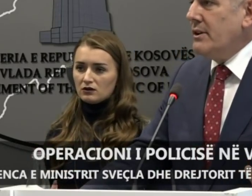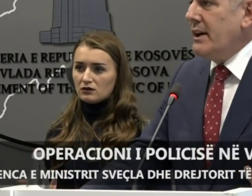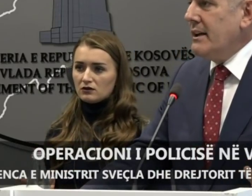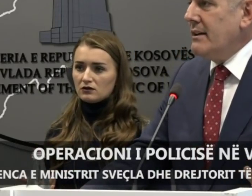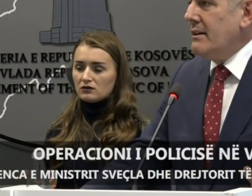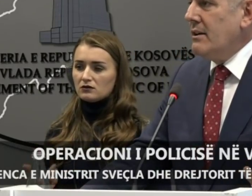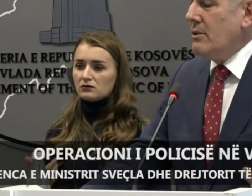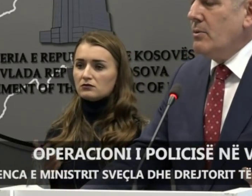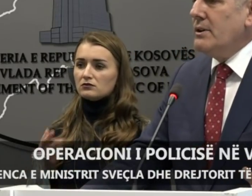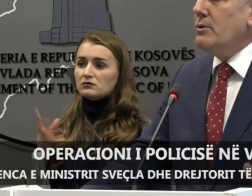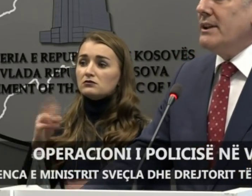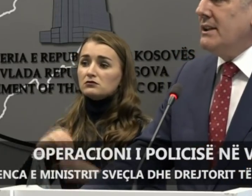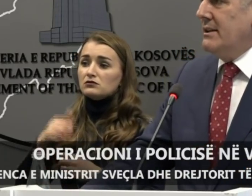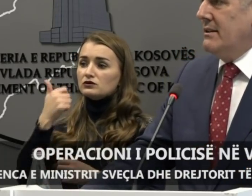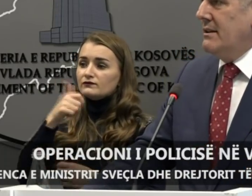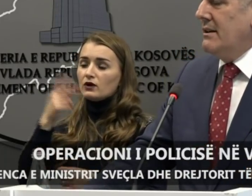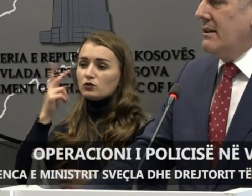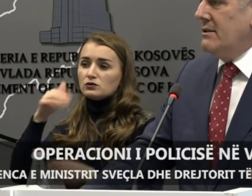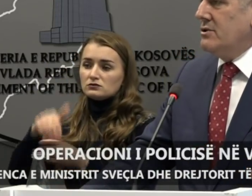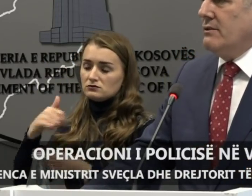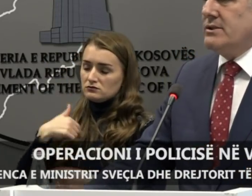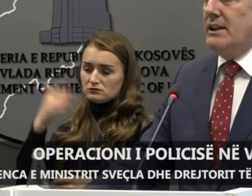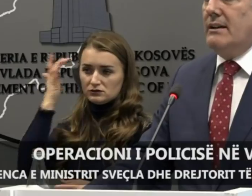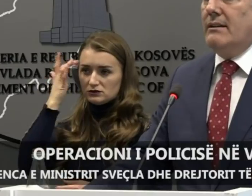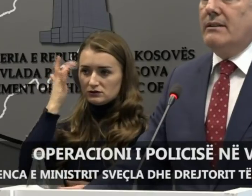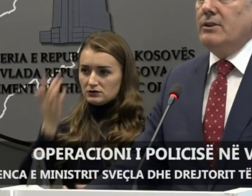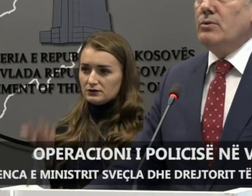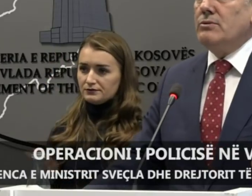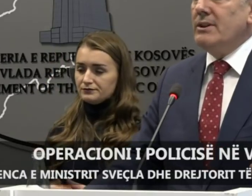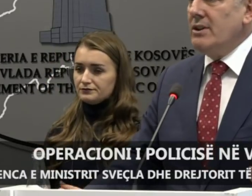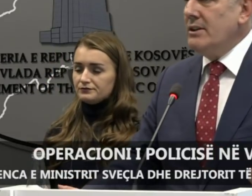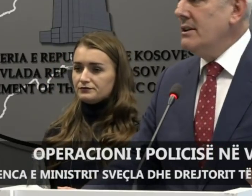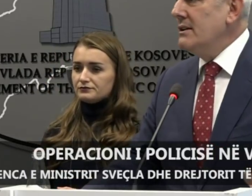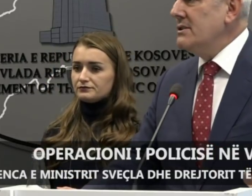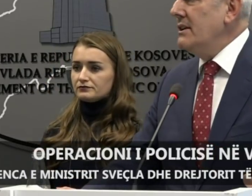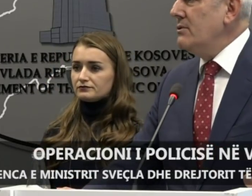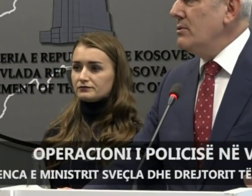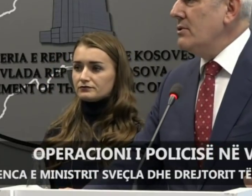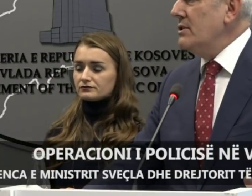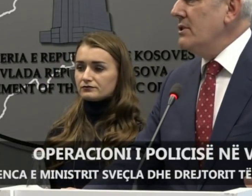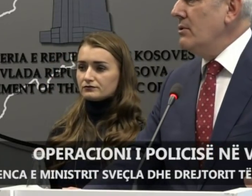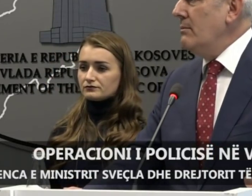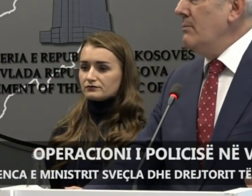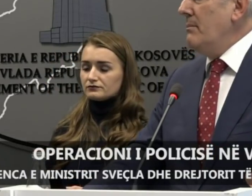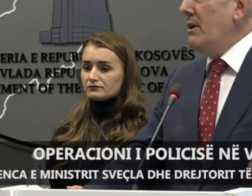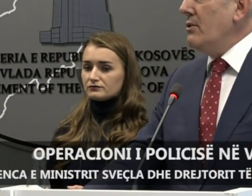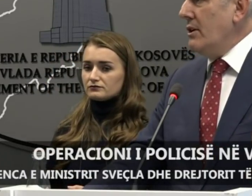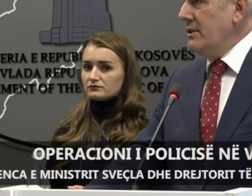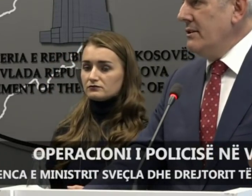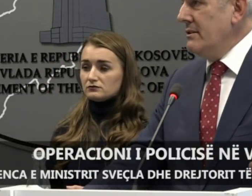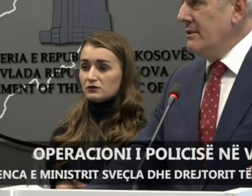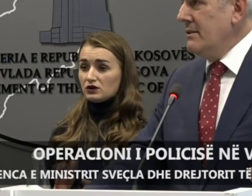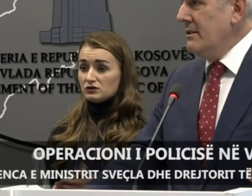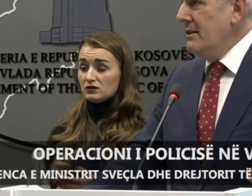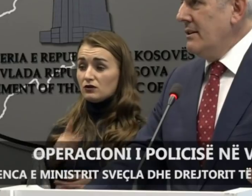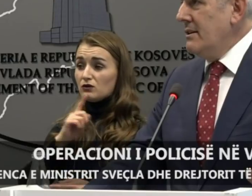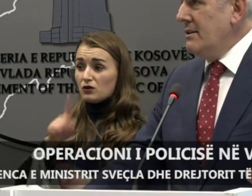pas fjallën aj, une nuk e di. Në qofë se dikush me ndonë se ne duhet të koordinohemi me